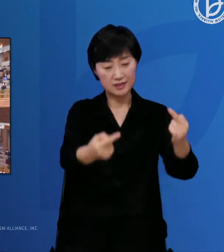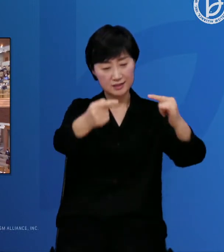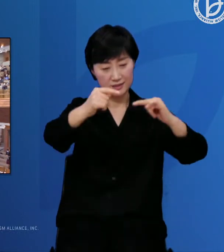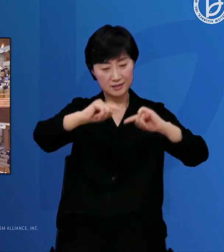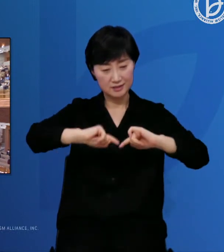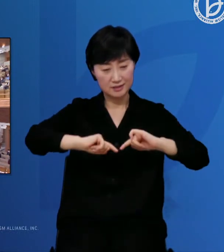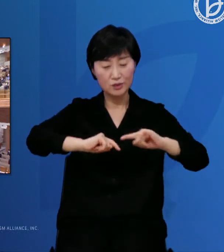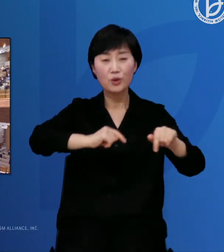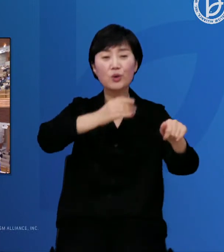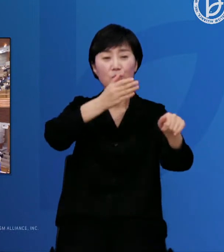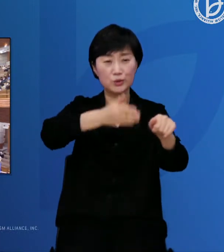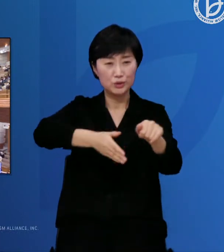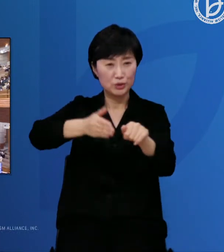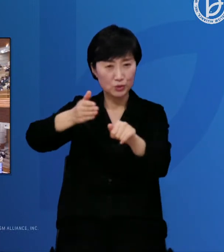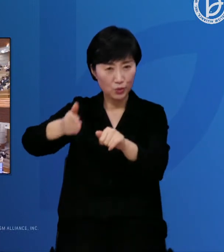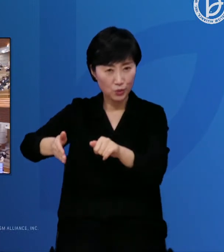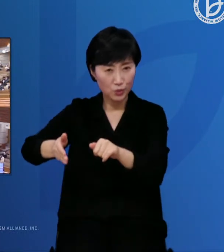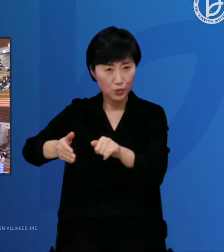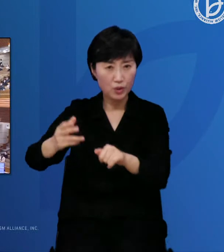때에 들어오시려.